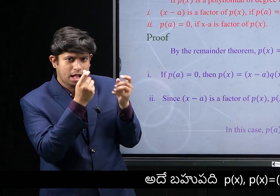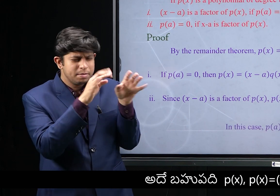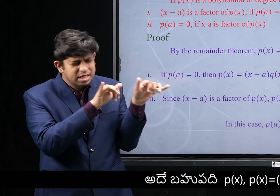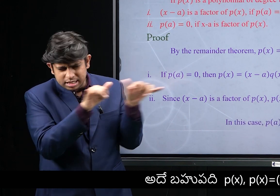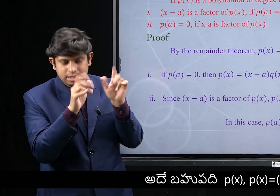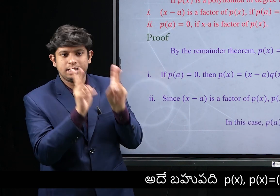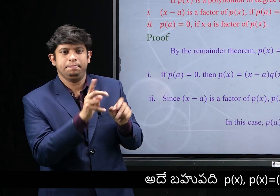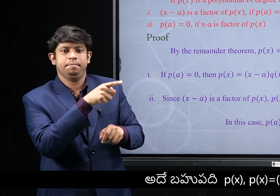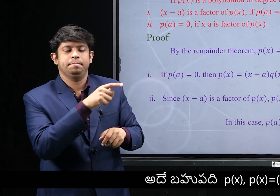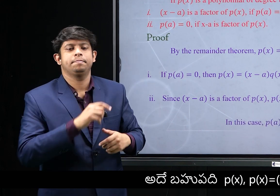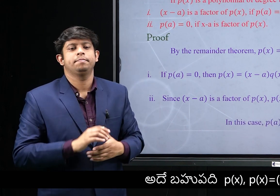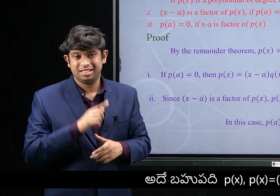- a g × x.